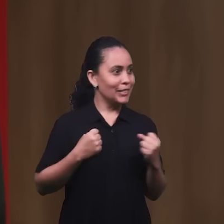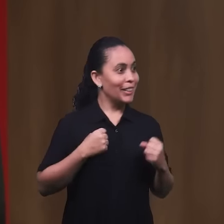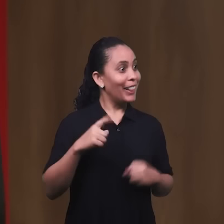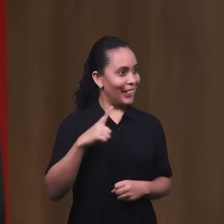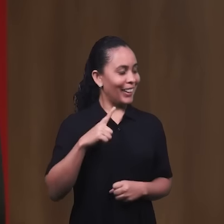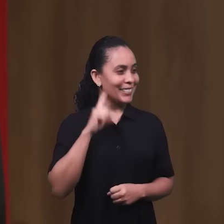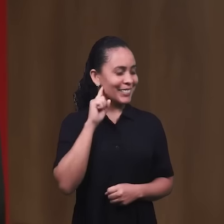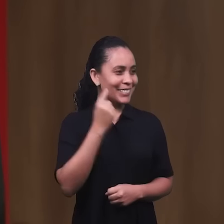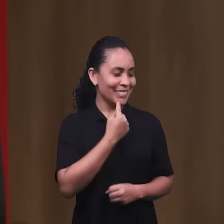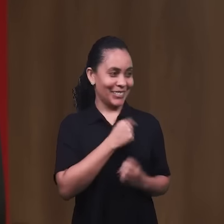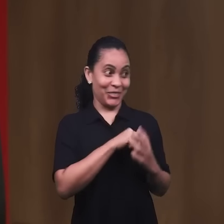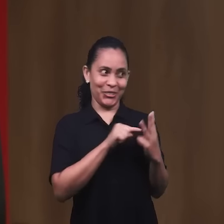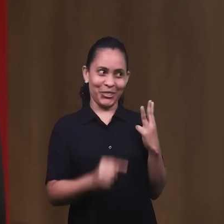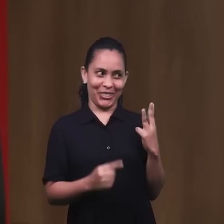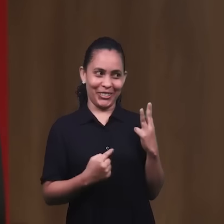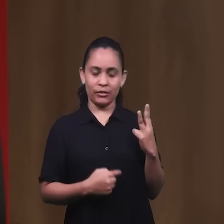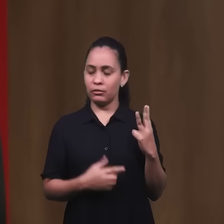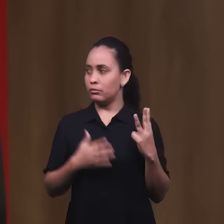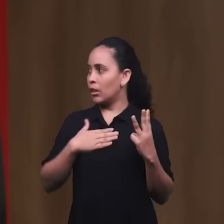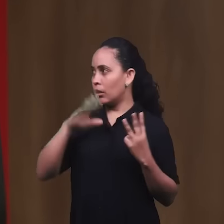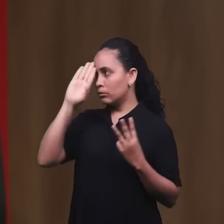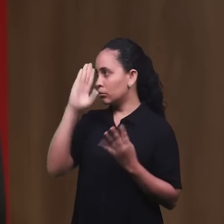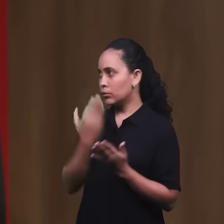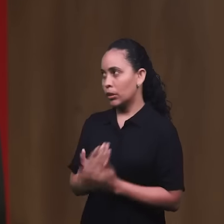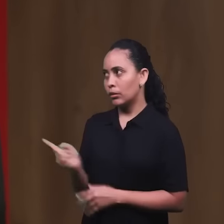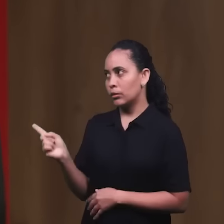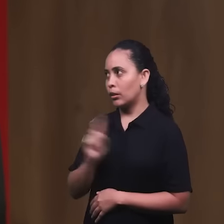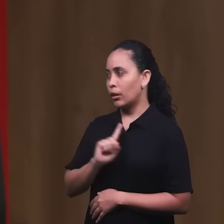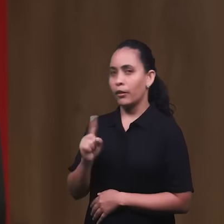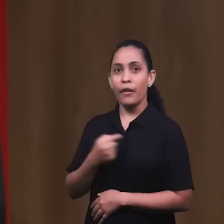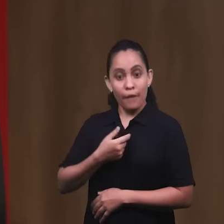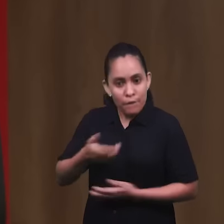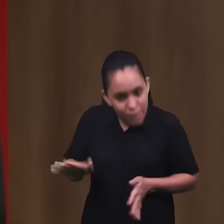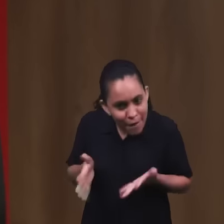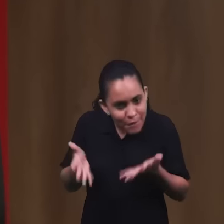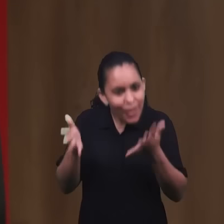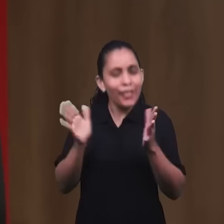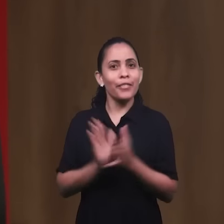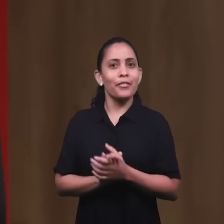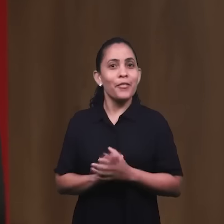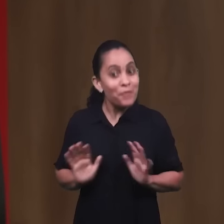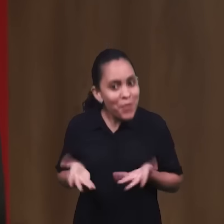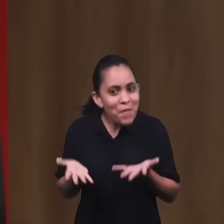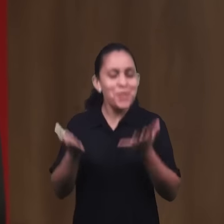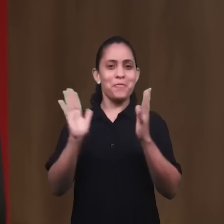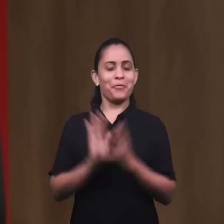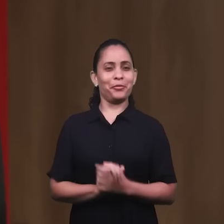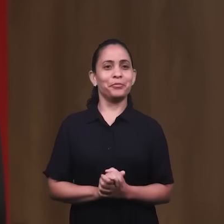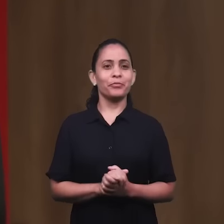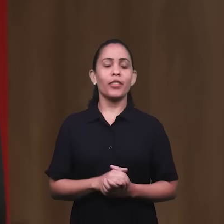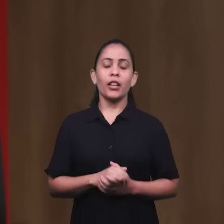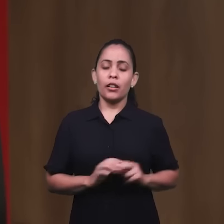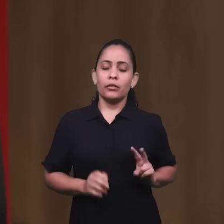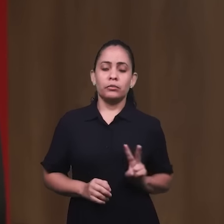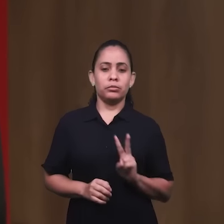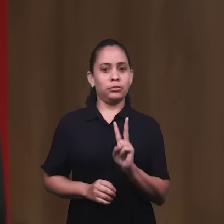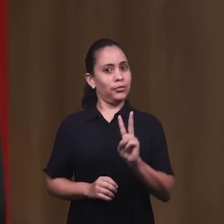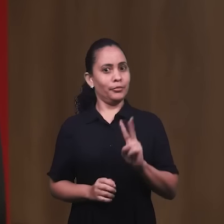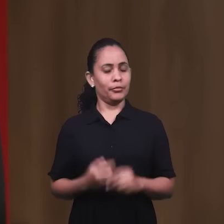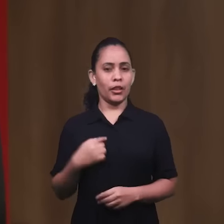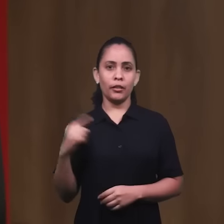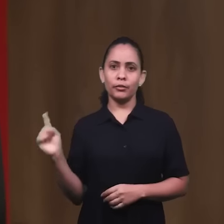surdos aí. Eu falei, o quê? Eu falei, não é possível. Ela, vai, Pri, vai, vamos. Fui eu para